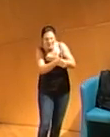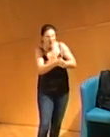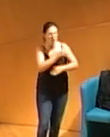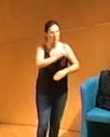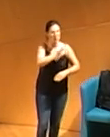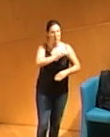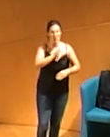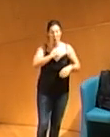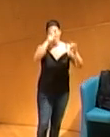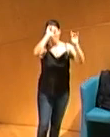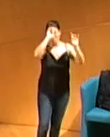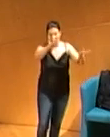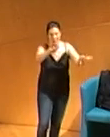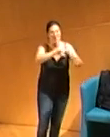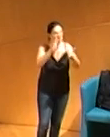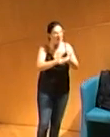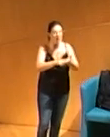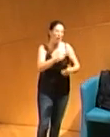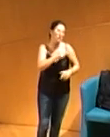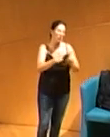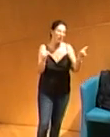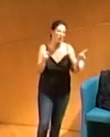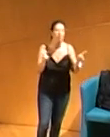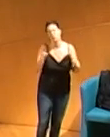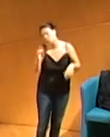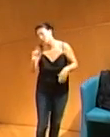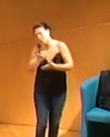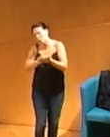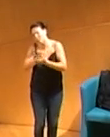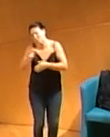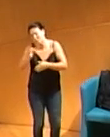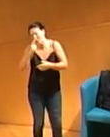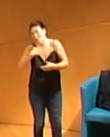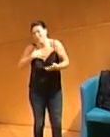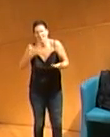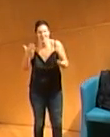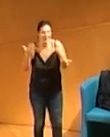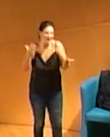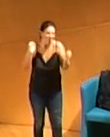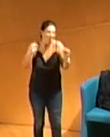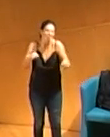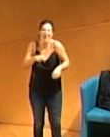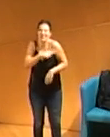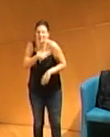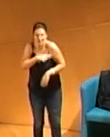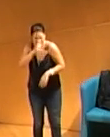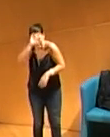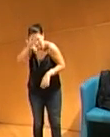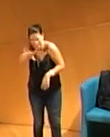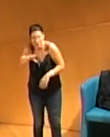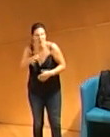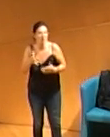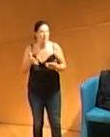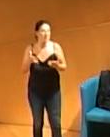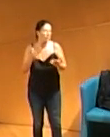le vrai déni, ça n'existe pas. C'est plus que... Si, ça existe sûrement, bien sûr. Mais c'est souvent qu'on arrive à bien